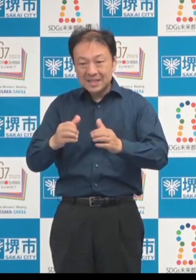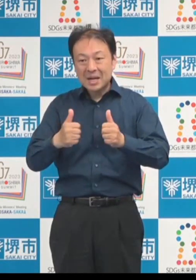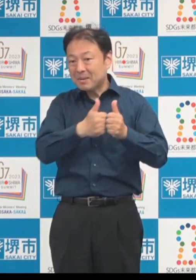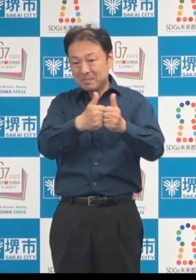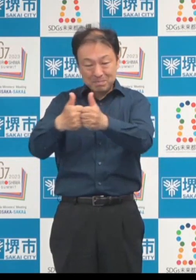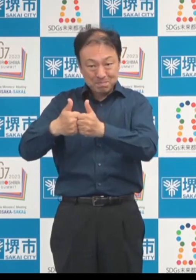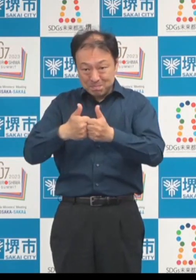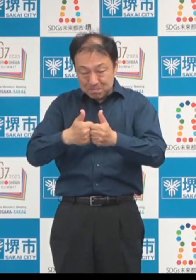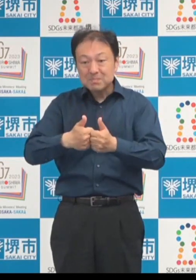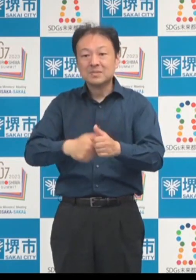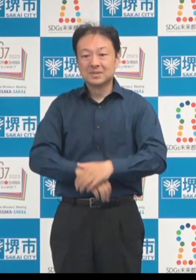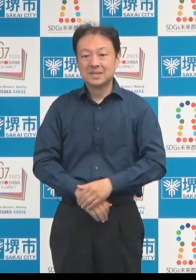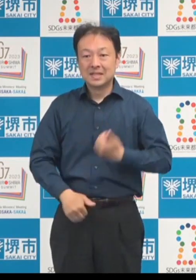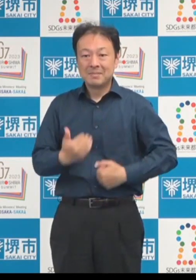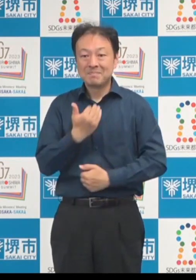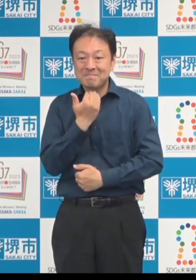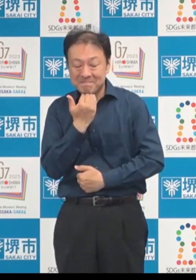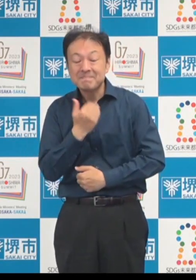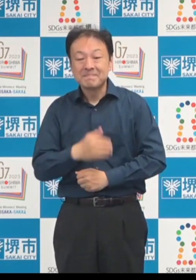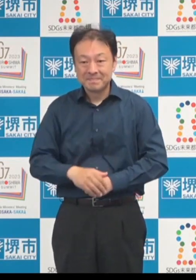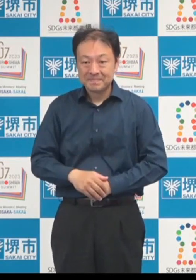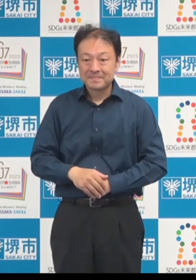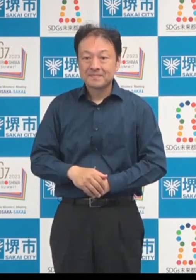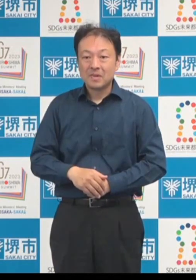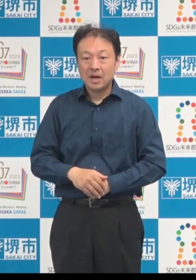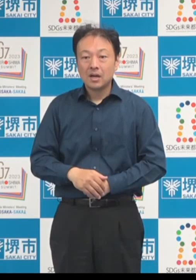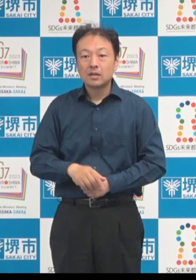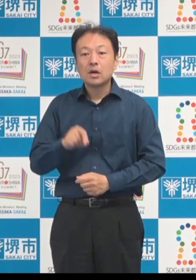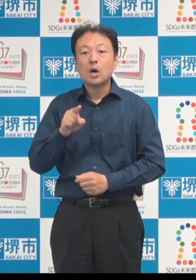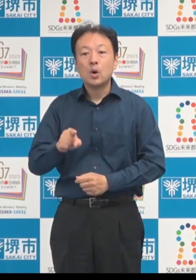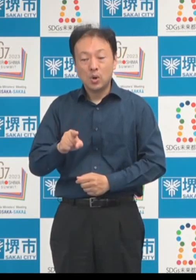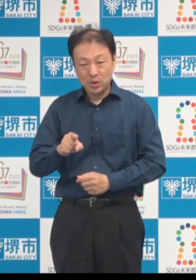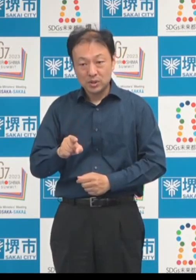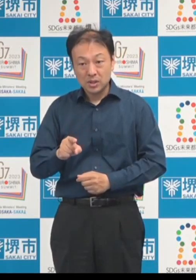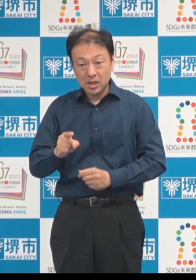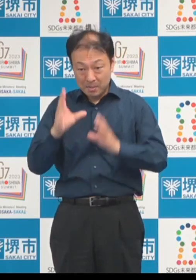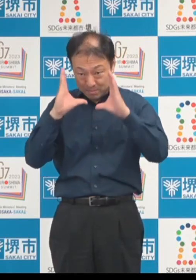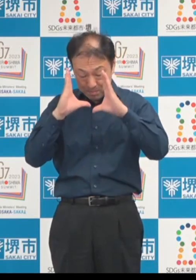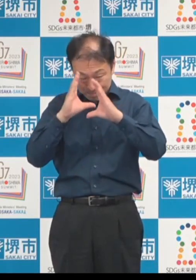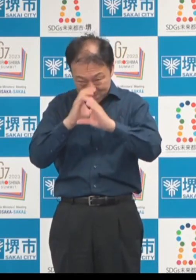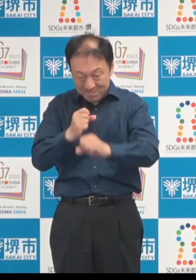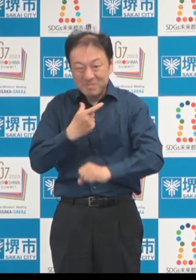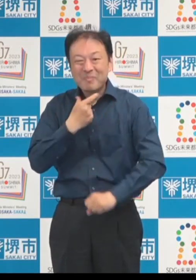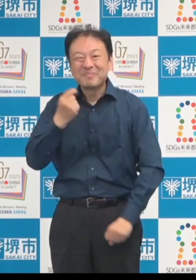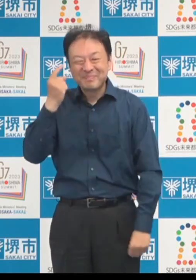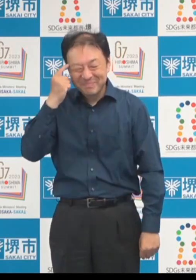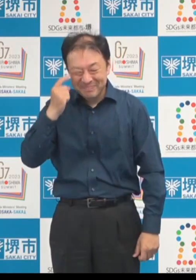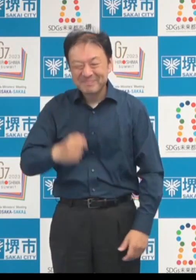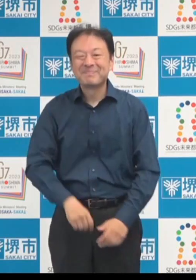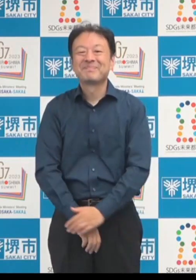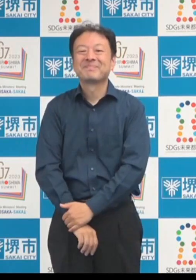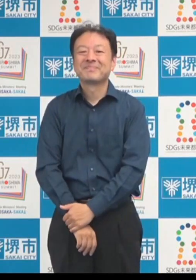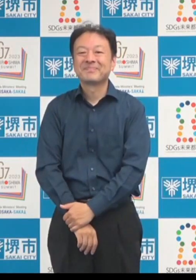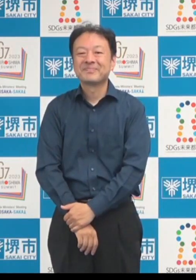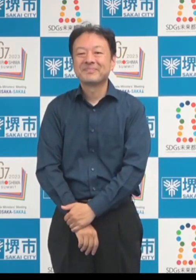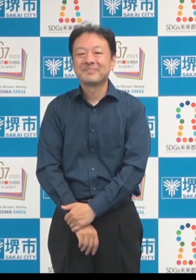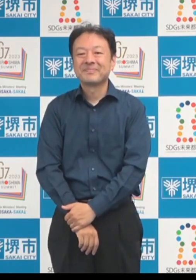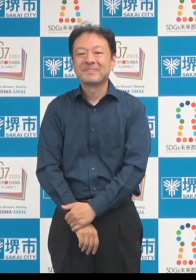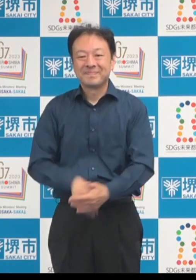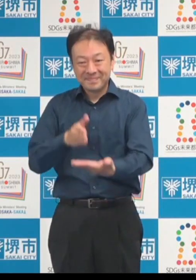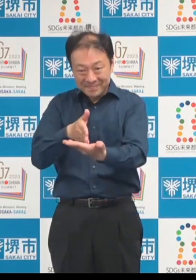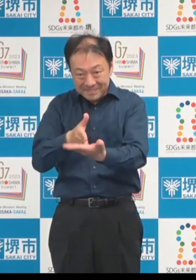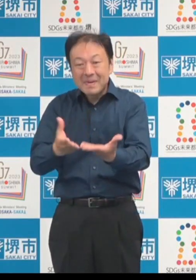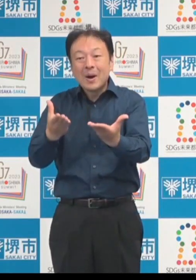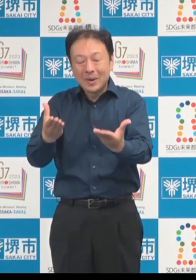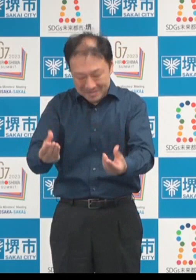ので、楽しみに、そしてこの会合に注目をしていただきたいと考えております。私からは